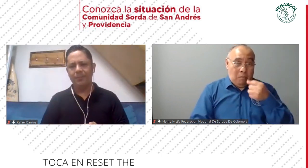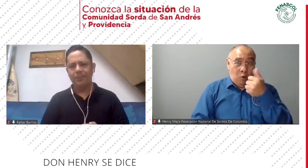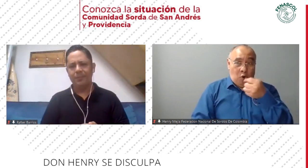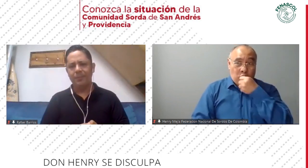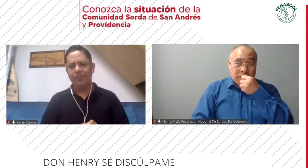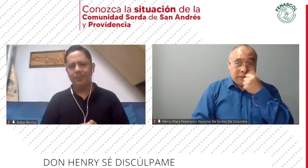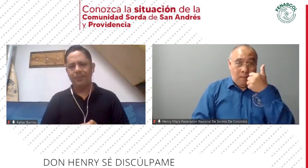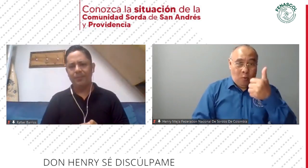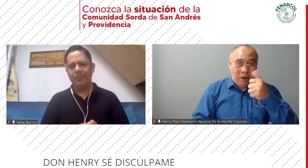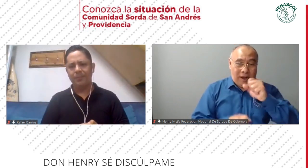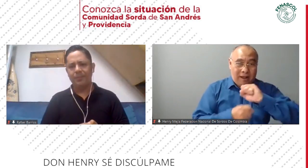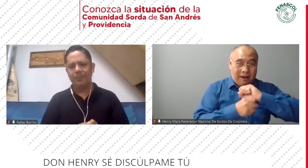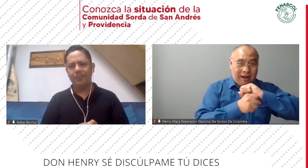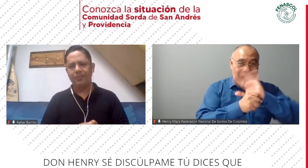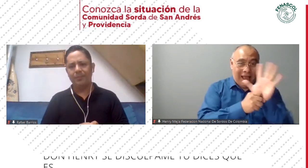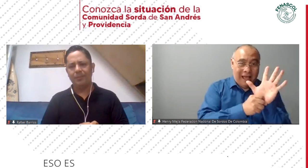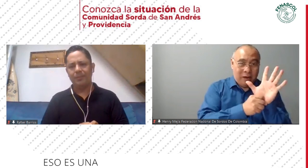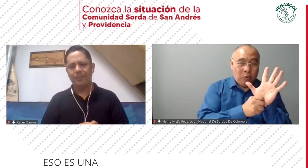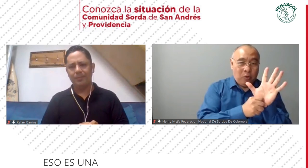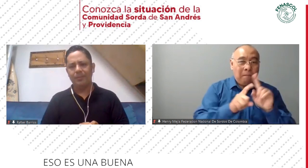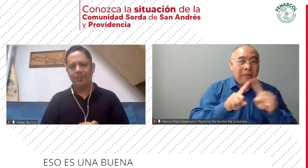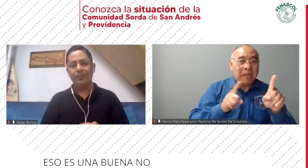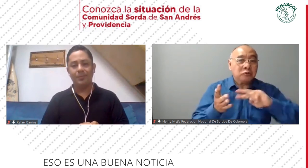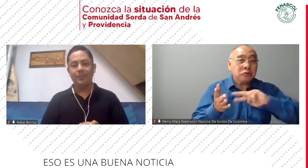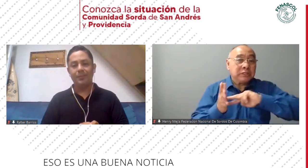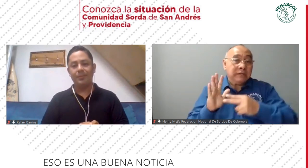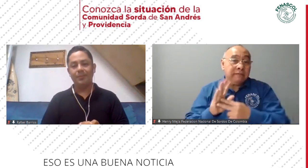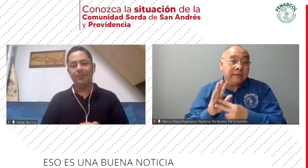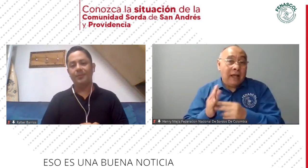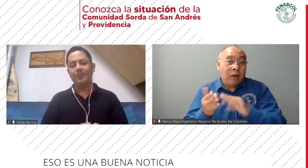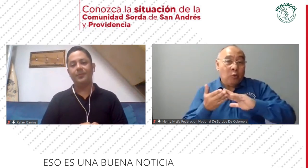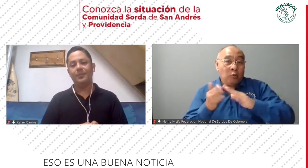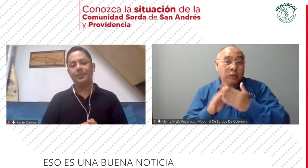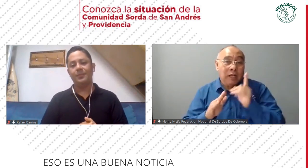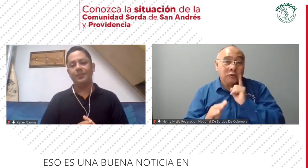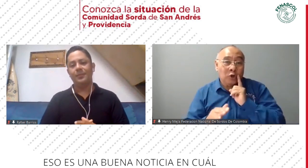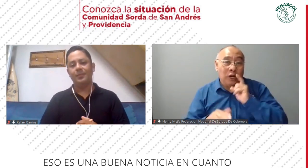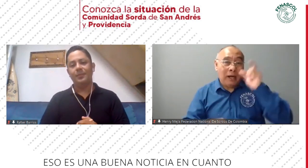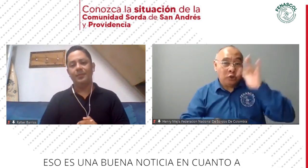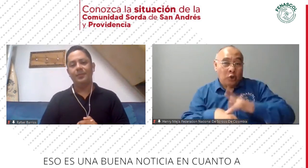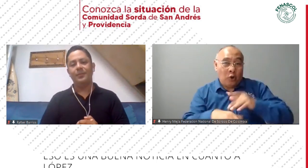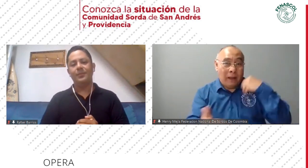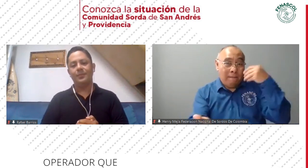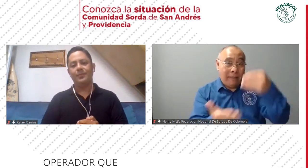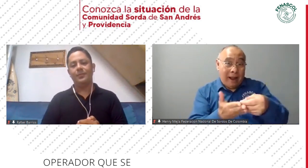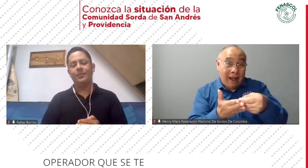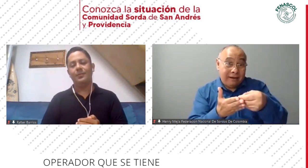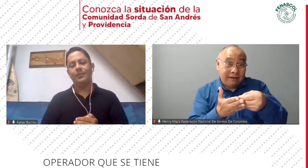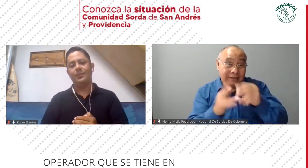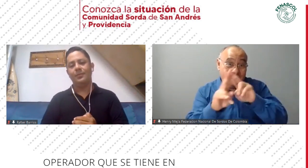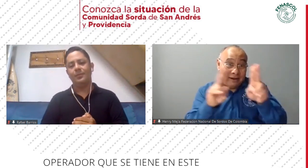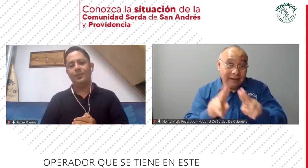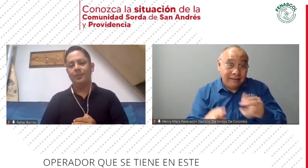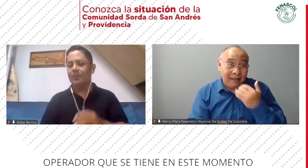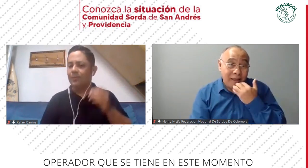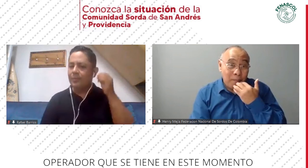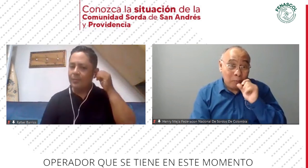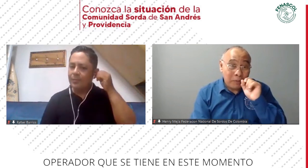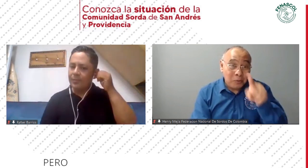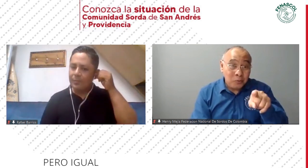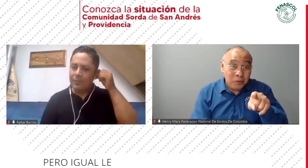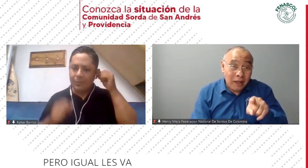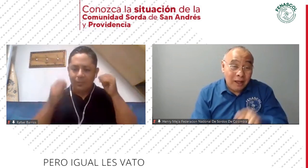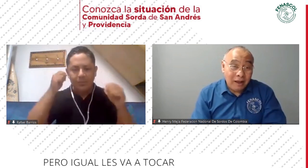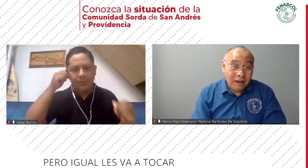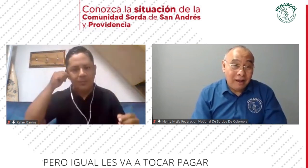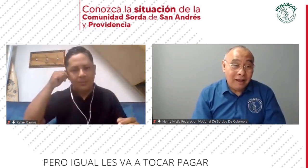discúlpame tú dices que eso es una buena noticia en cuanto al operador que se tiene en este momento pero